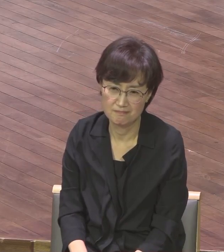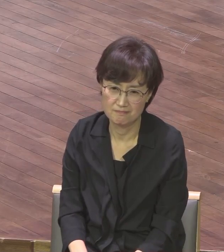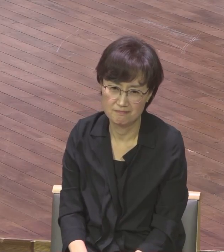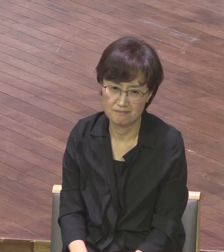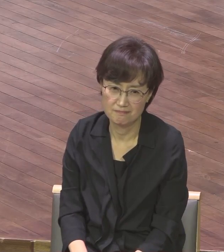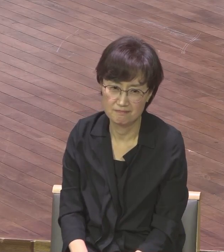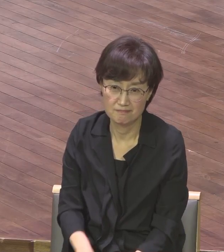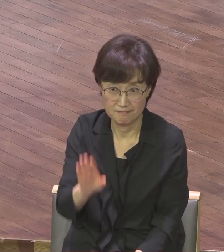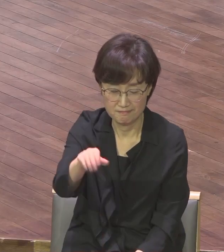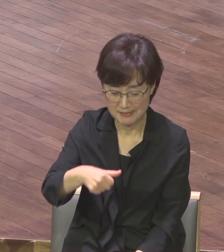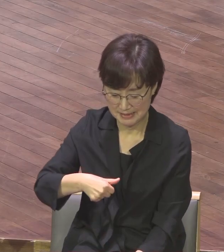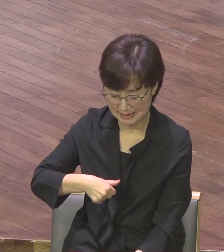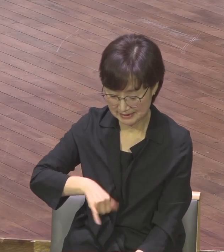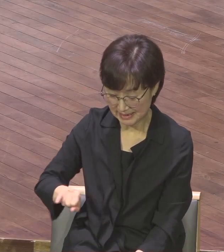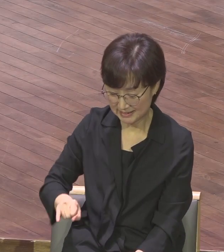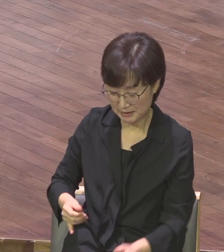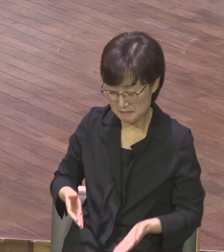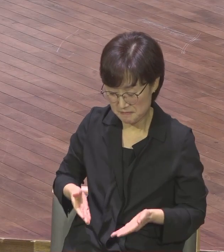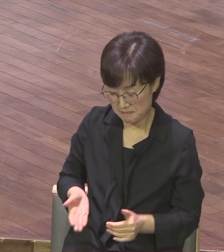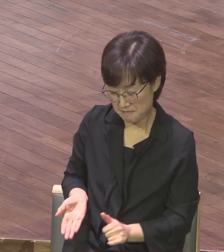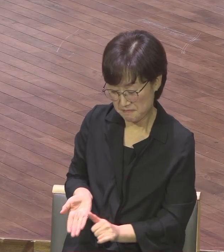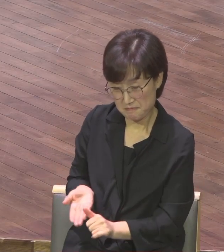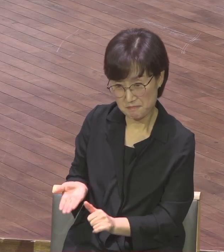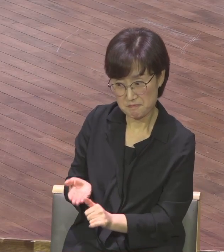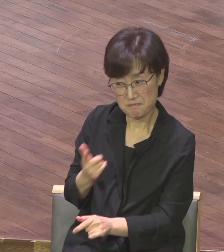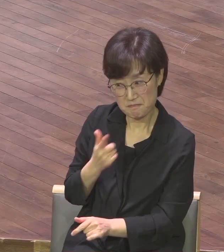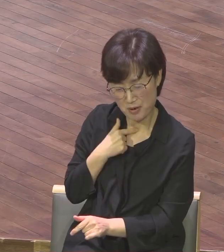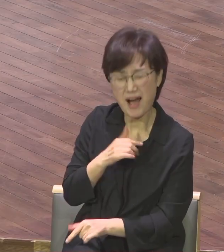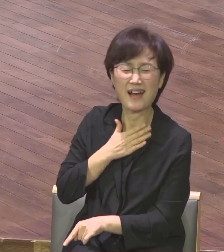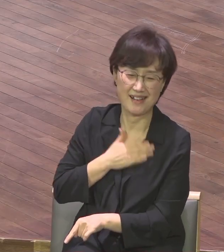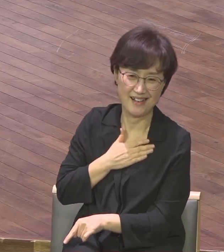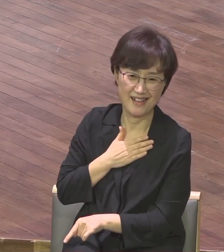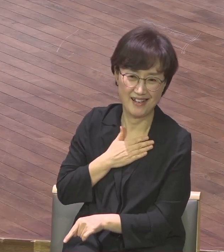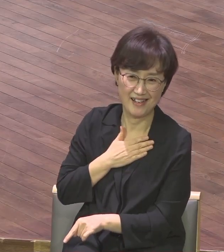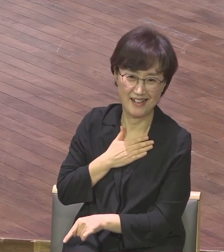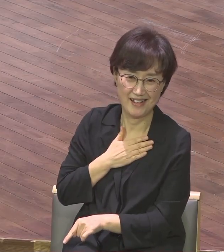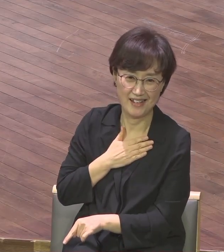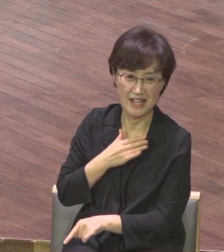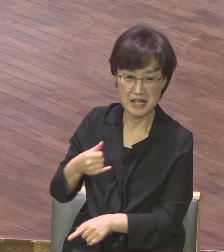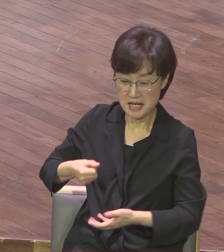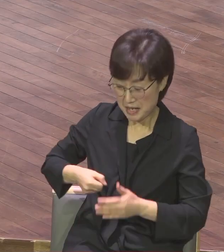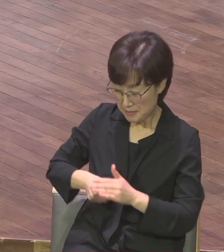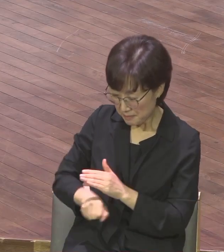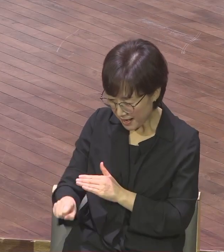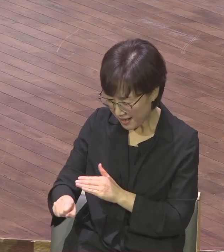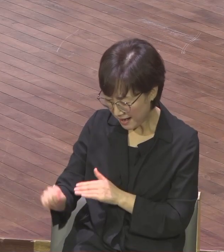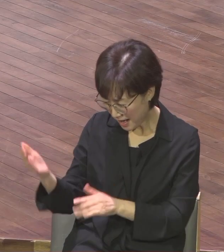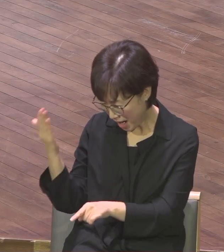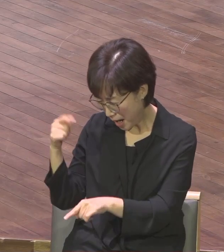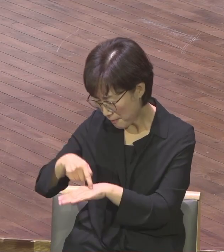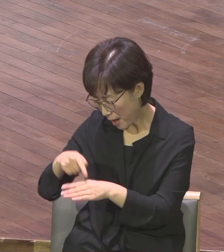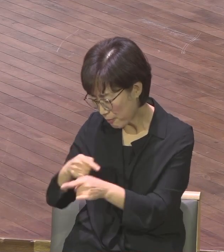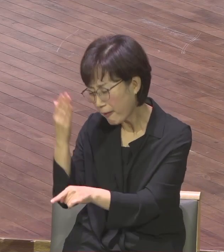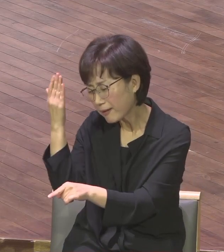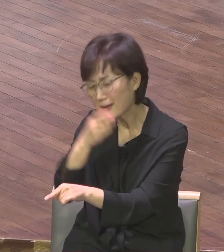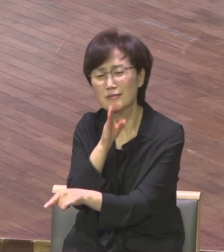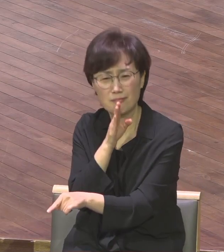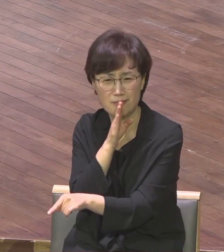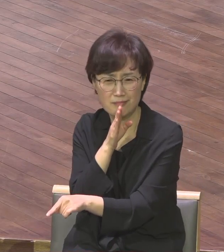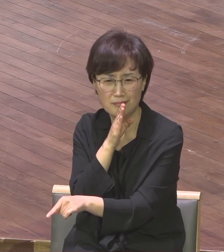자식을 낳아서요, 길러본 사람들은 잘 아시잖아요. 이 아이들은요, 아주 순수합니다.